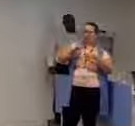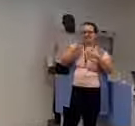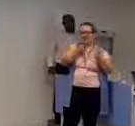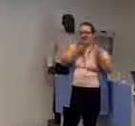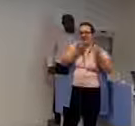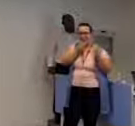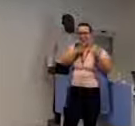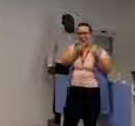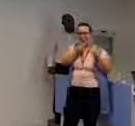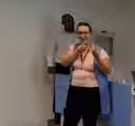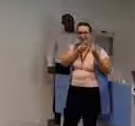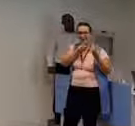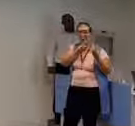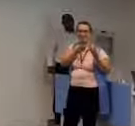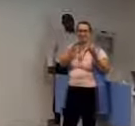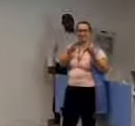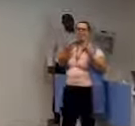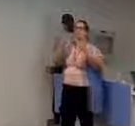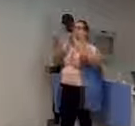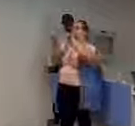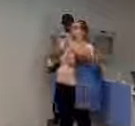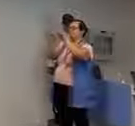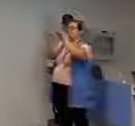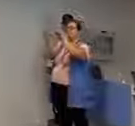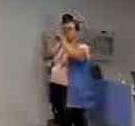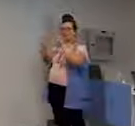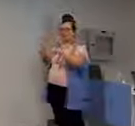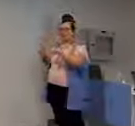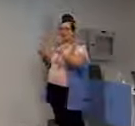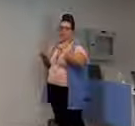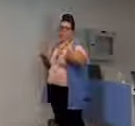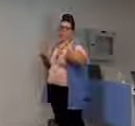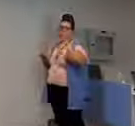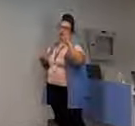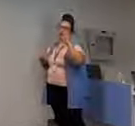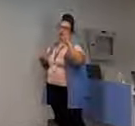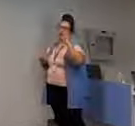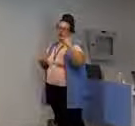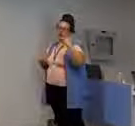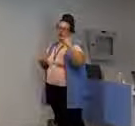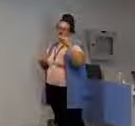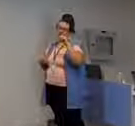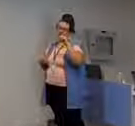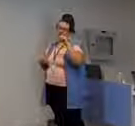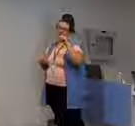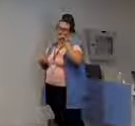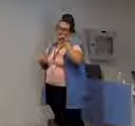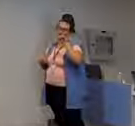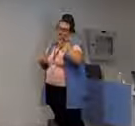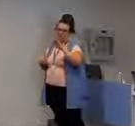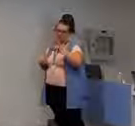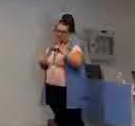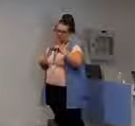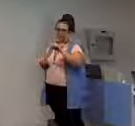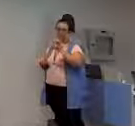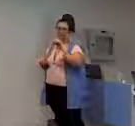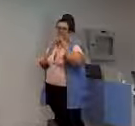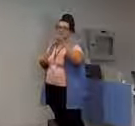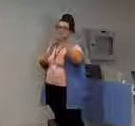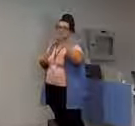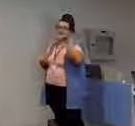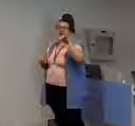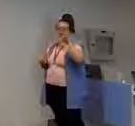depois os softwares de corte a fio do Topsoil, Topsoil Wire, e o software de torneamento do Topsoil de Turn, e o software de programação